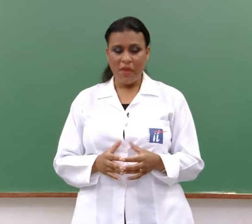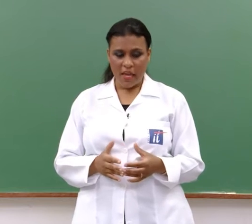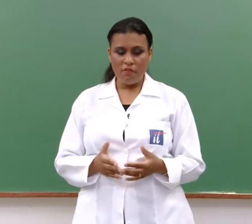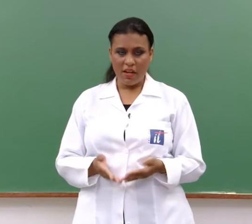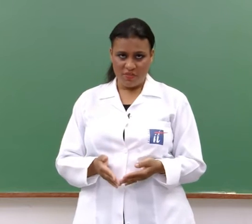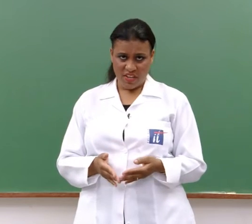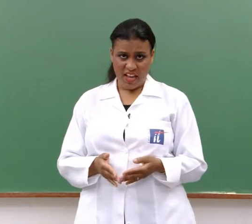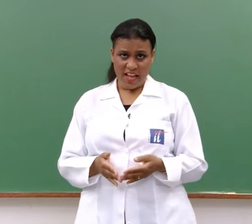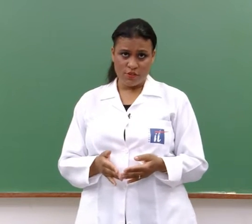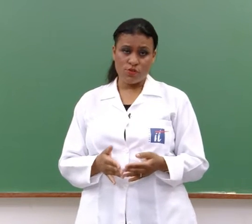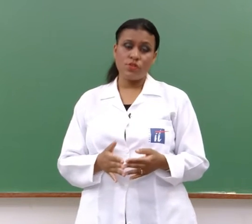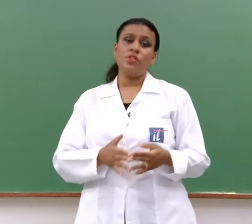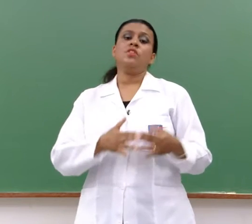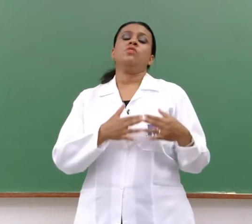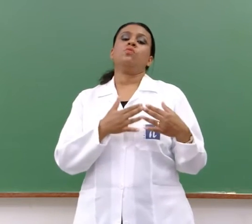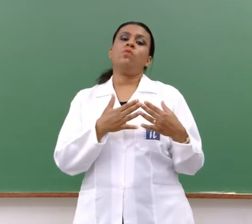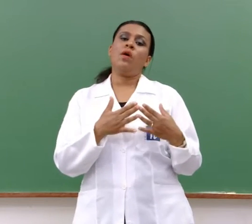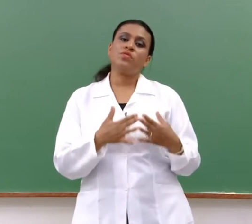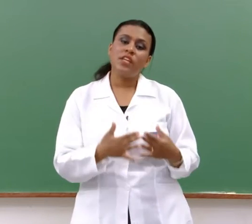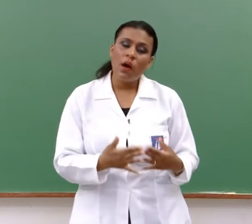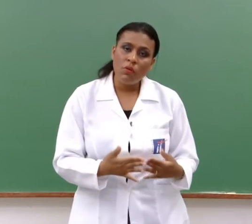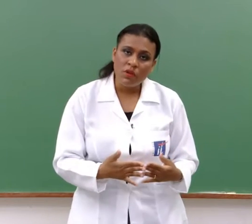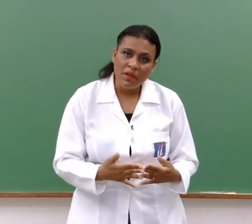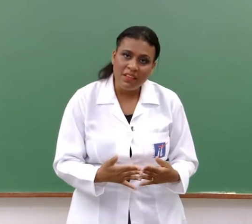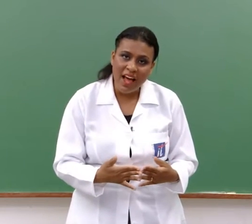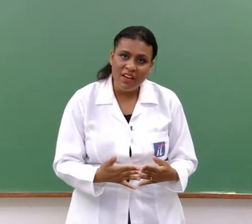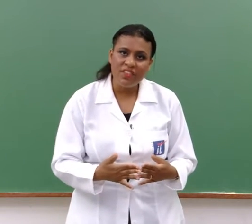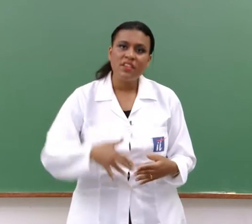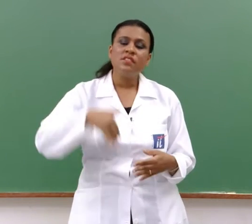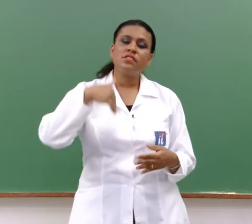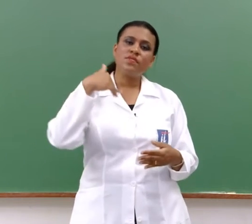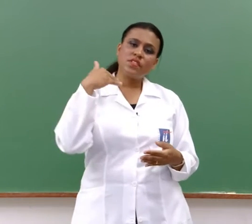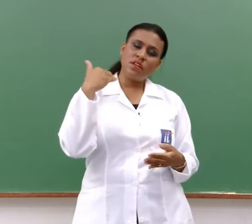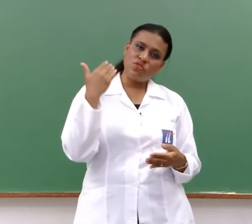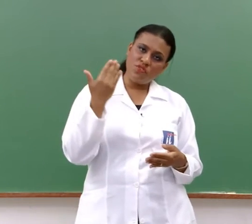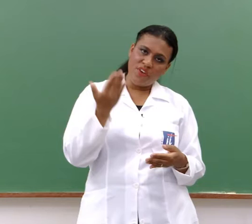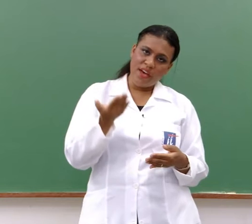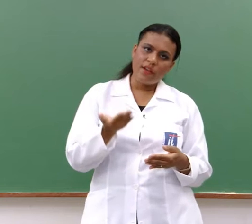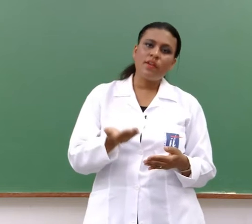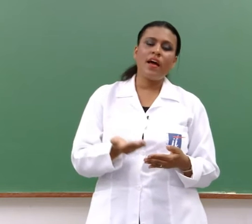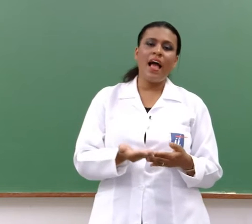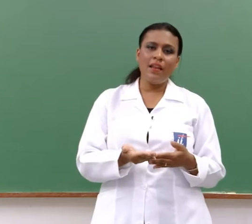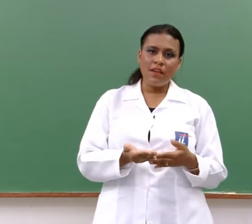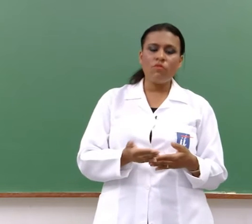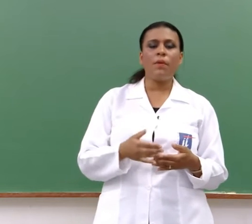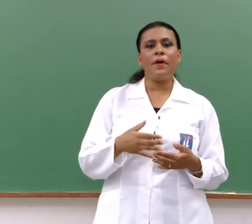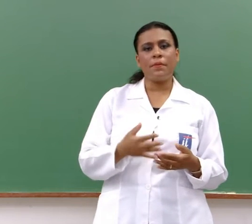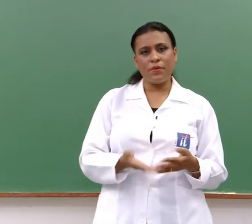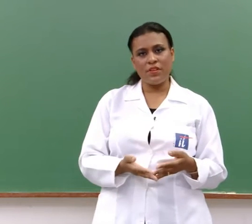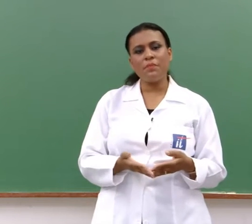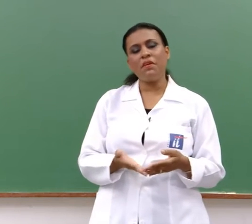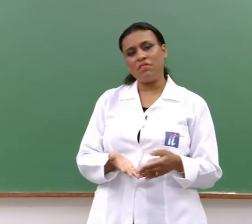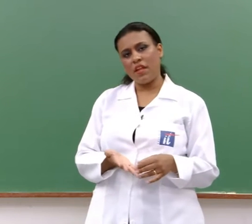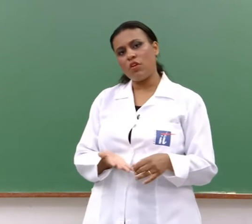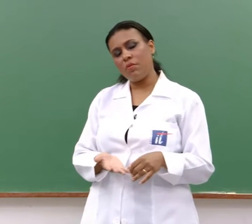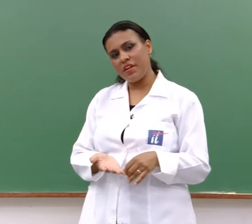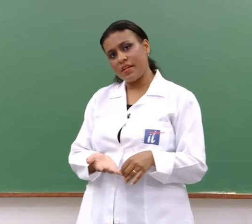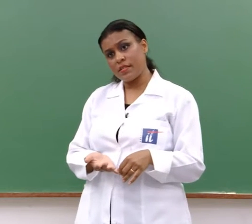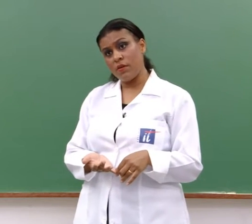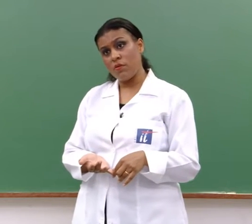bem qualificados. Qual será o único entrave? Se você não tiver a língua para poder manter a comunicação